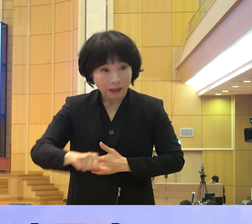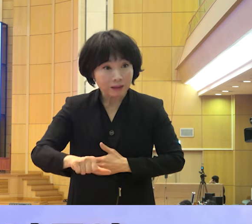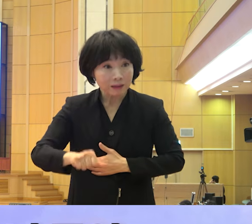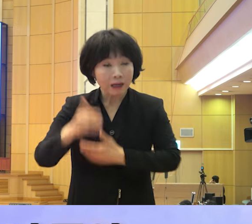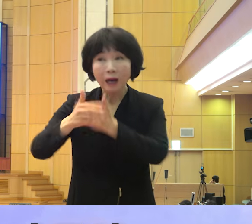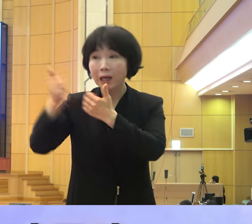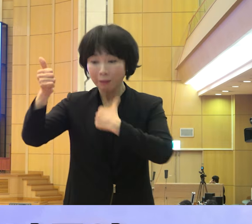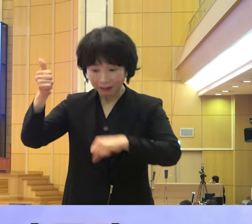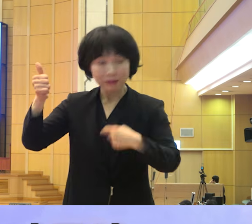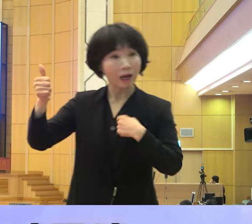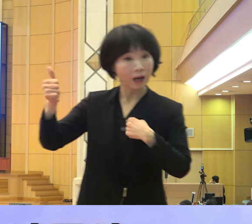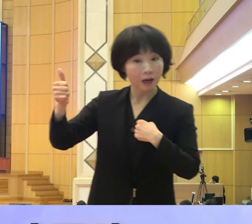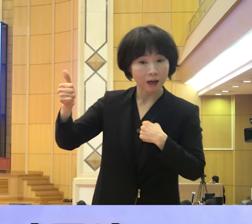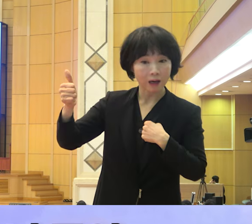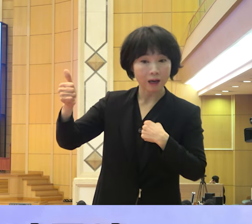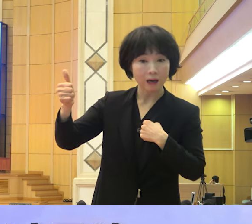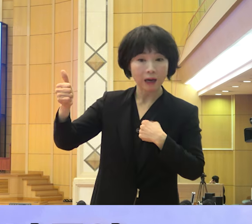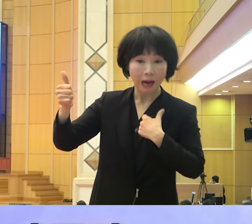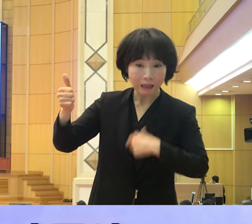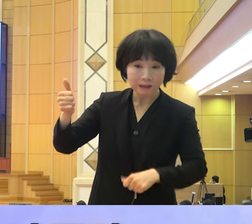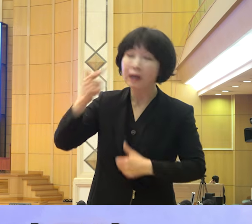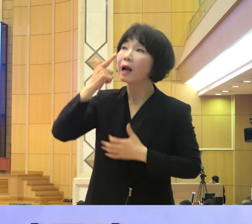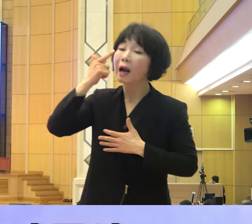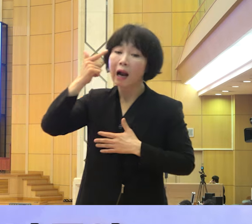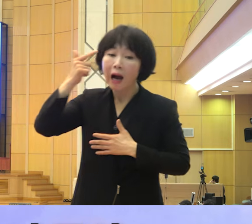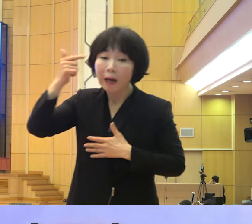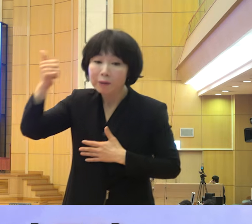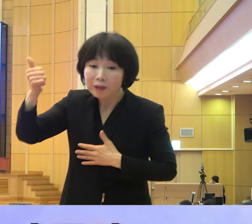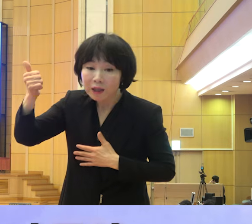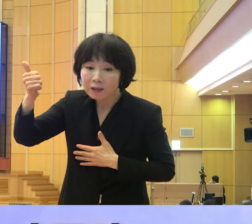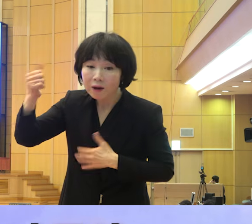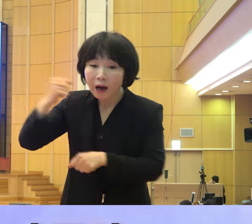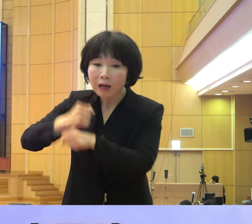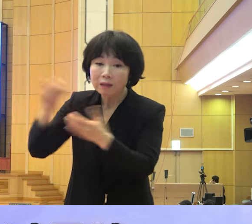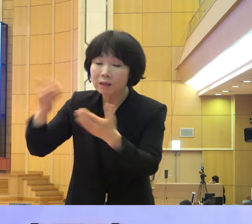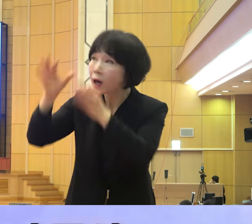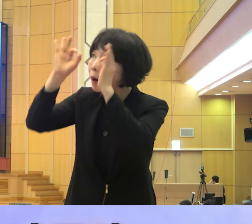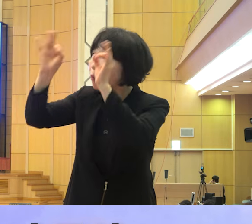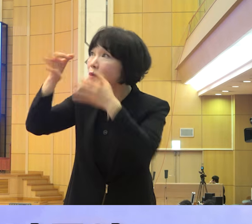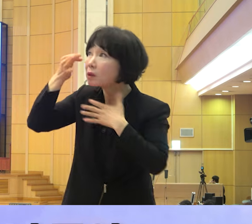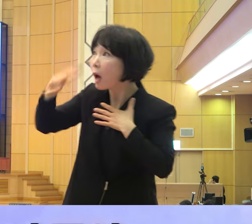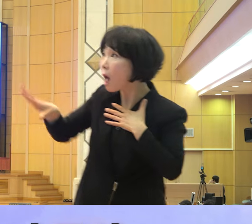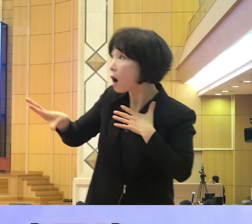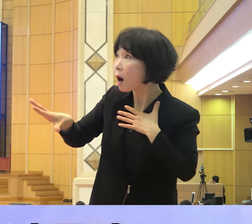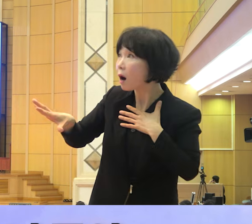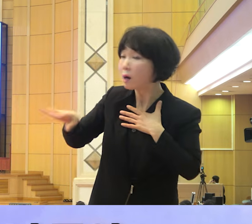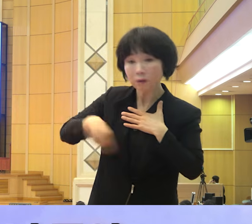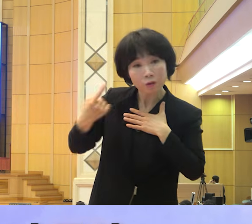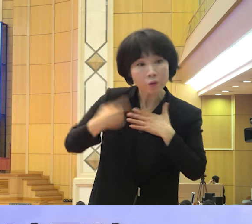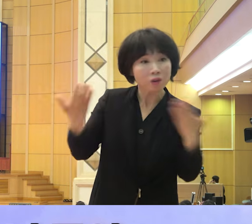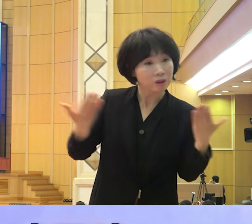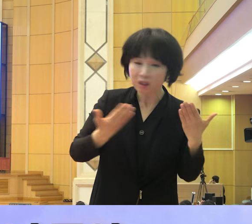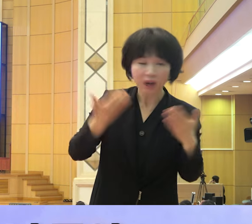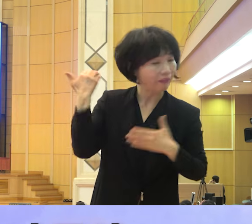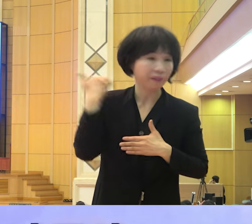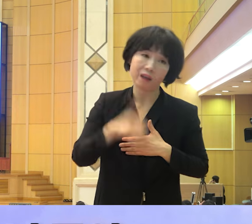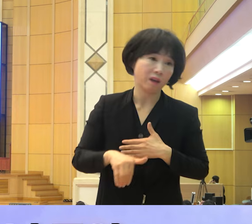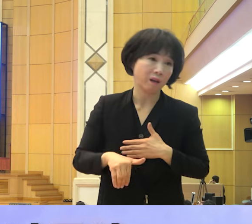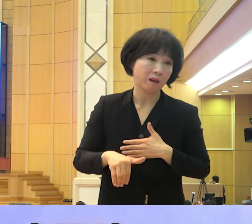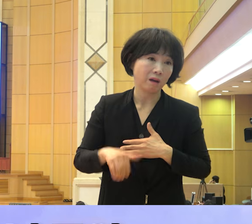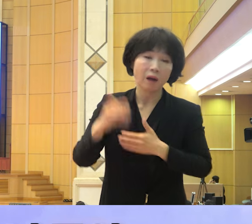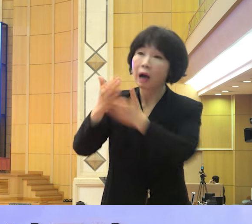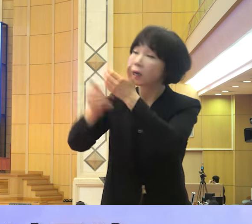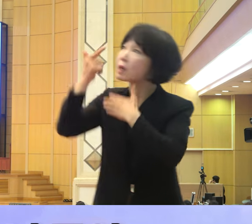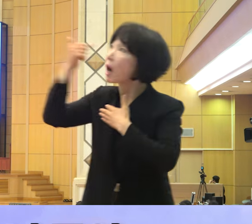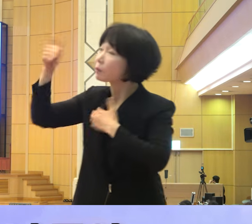아들이 아버지께서 하는 일을 보지 않고는 아무것도 스스로 할 수 없나니 아버지께서